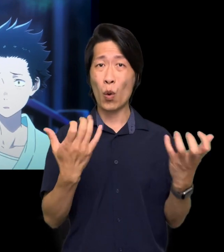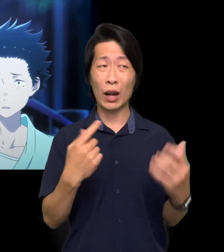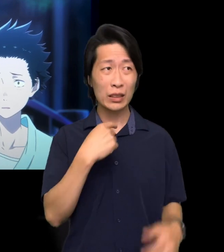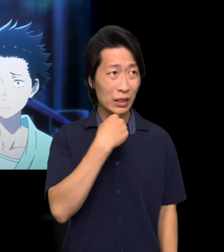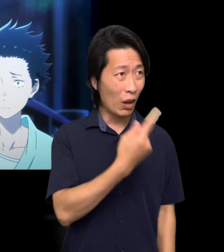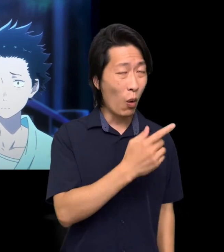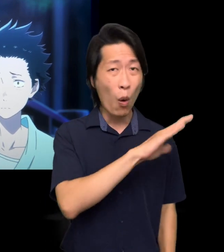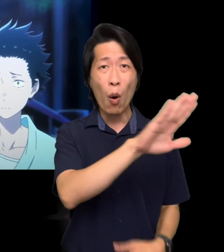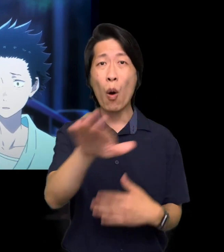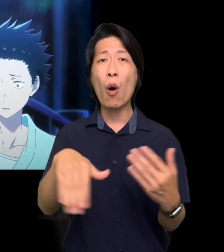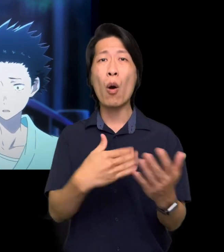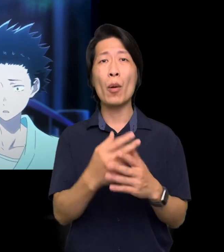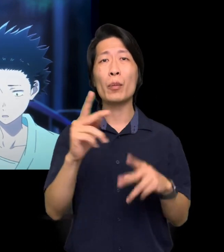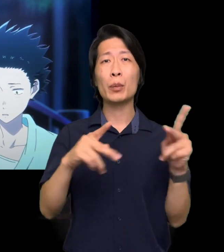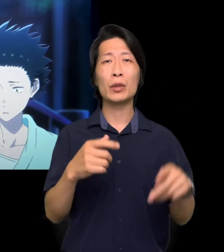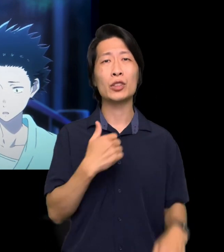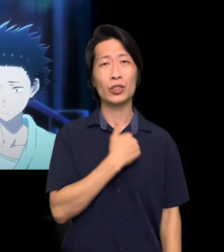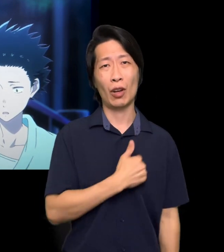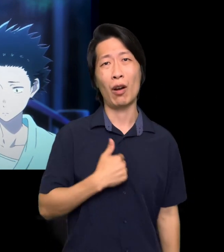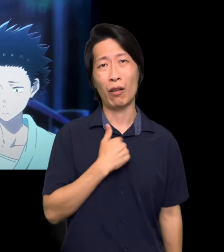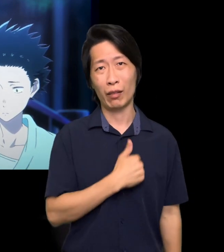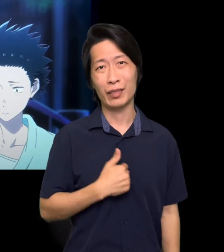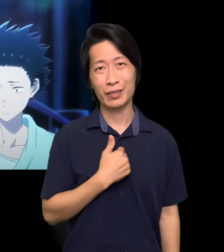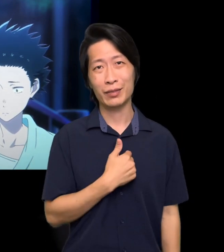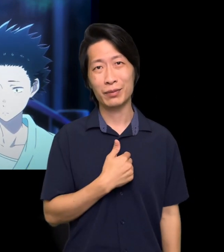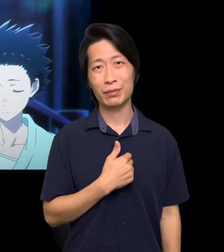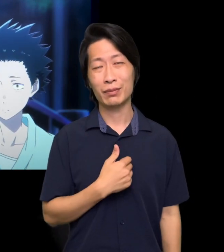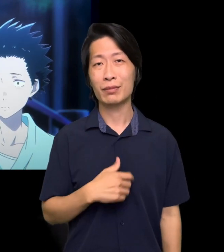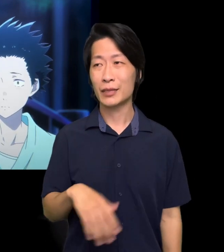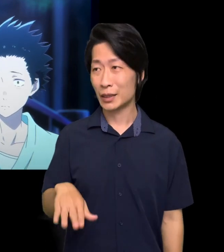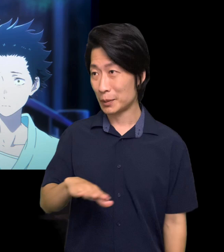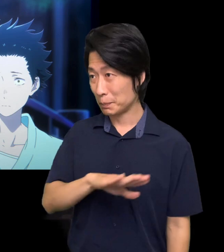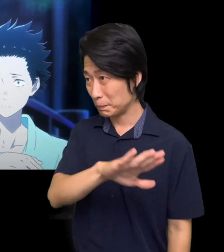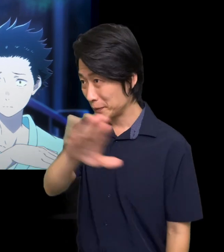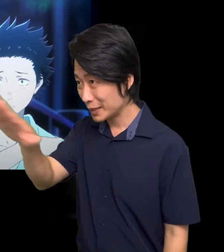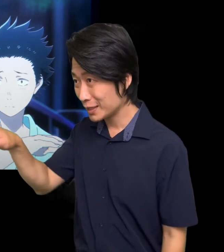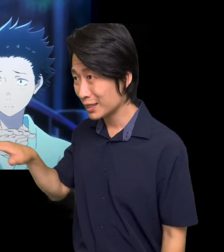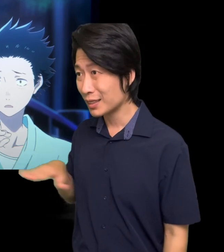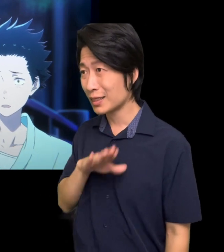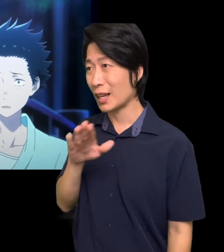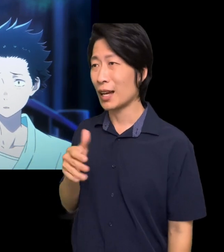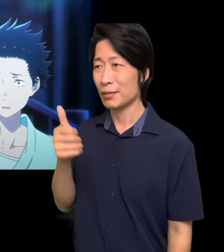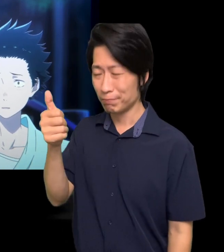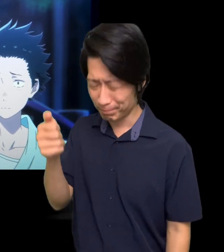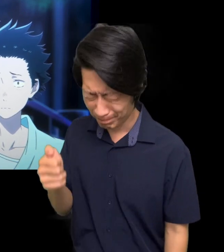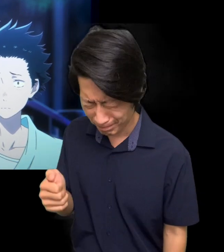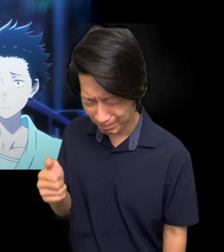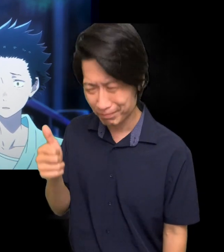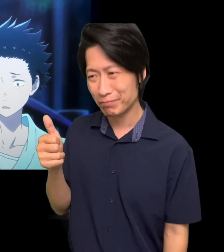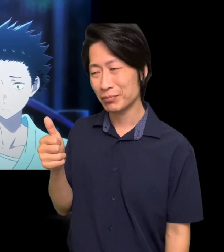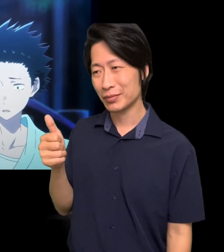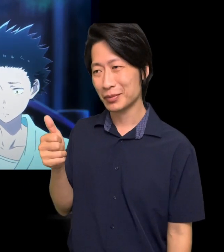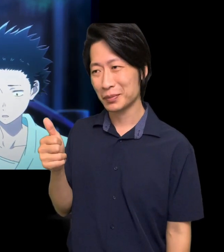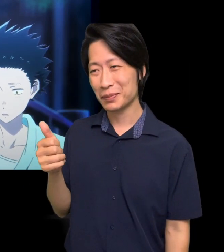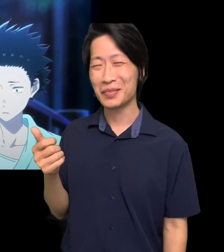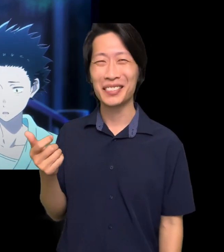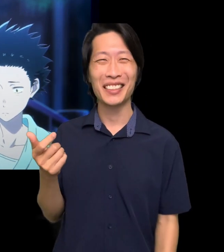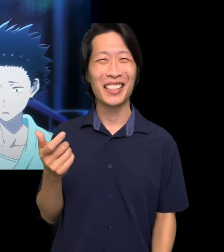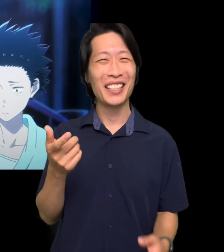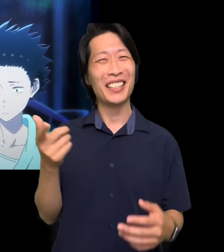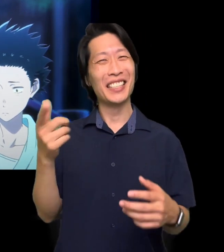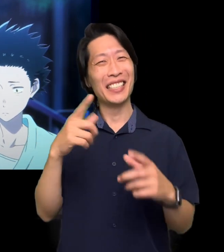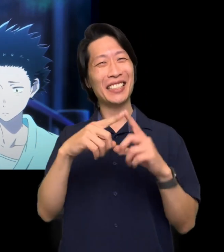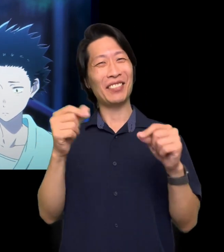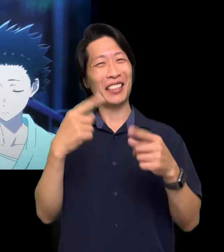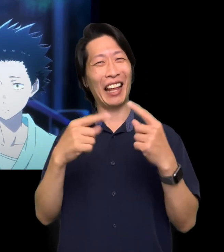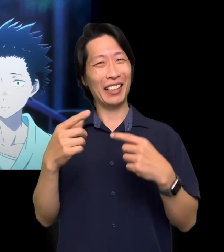I want to tell everyone I'm sorry. みなさん、謝りたい。So it's interesting in